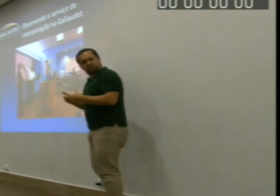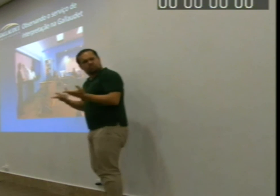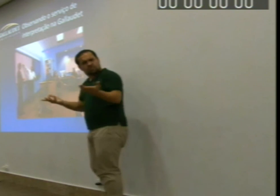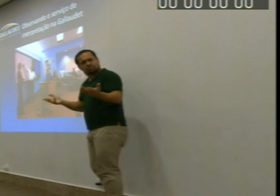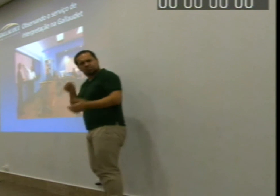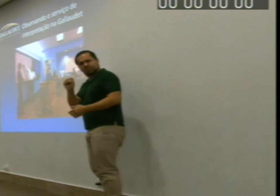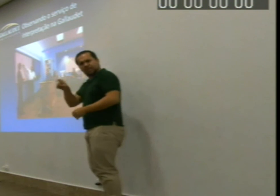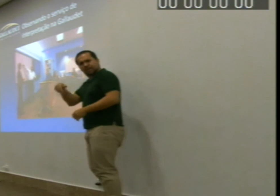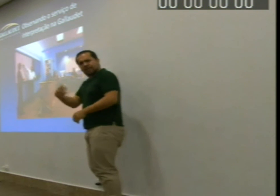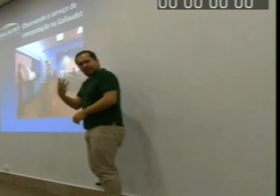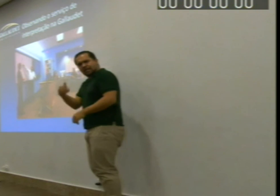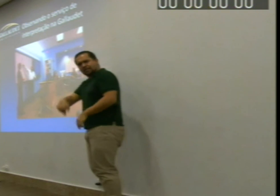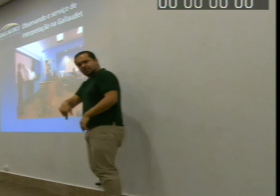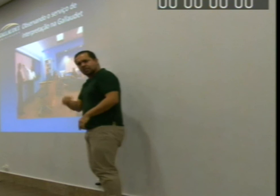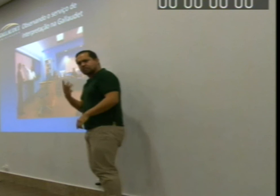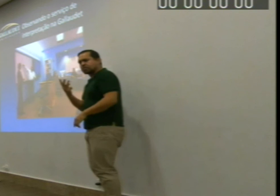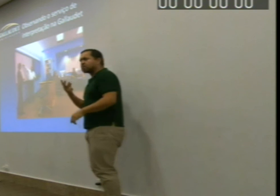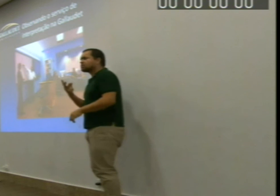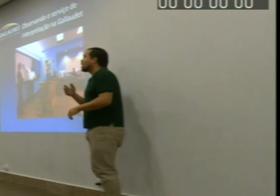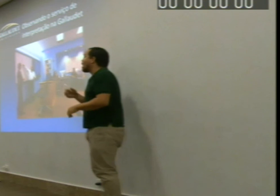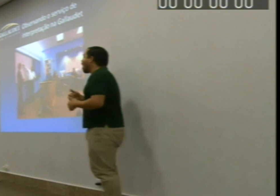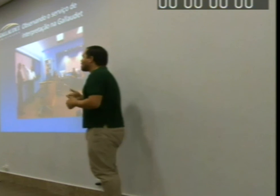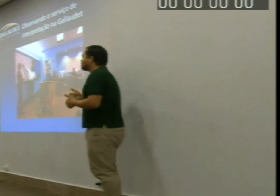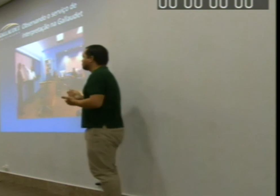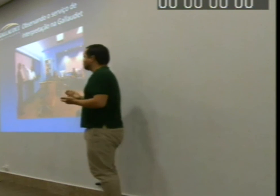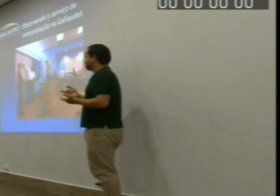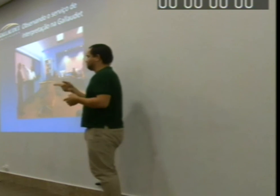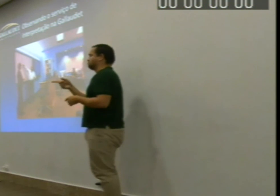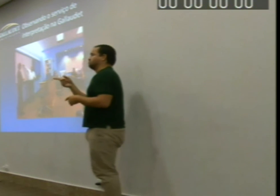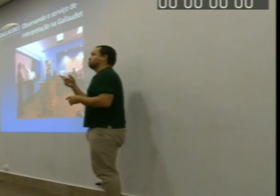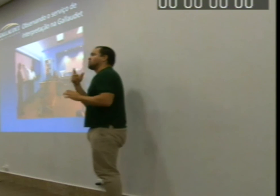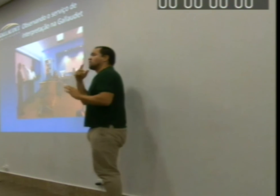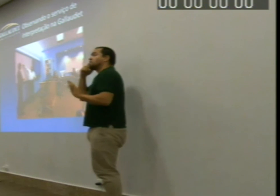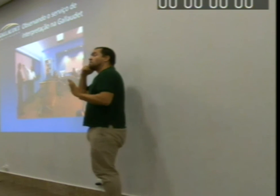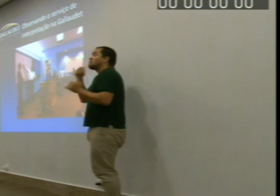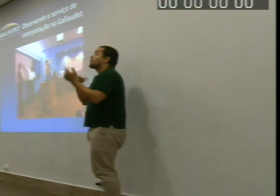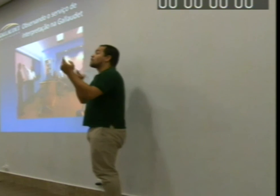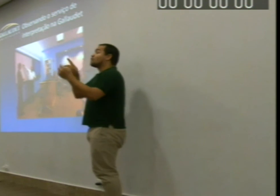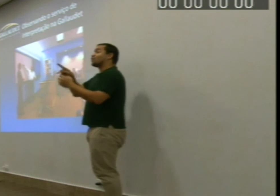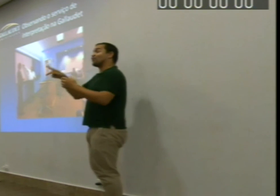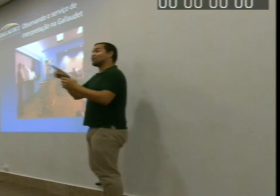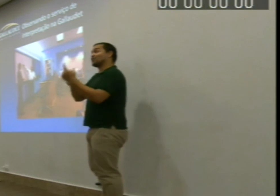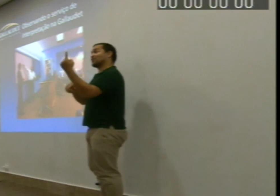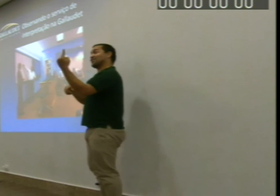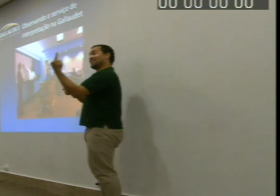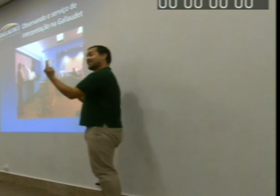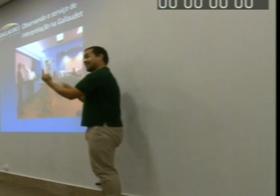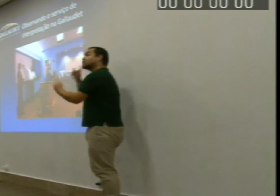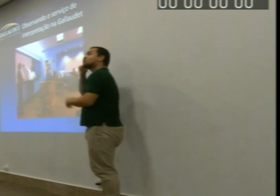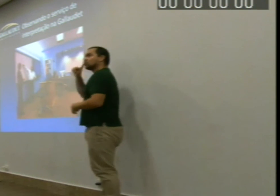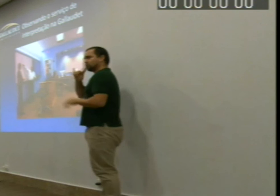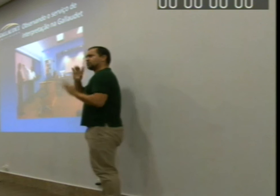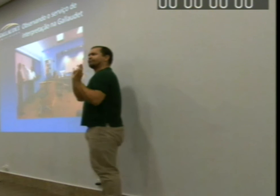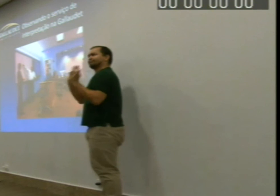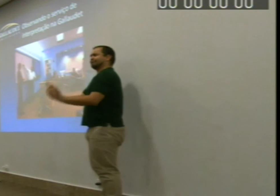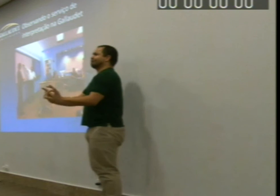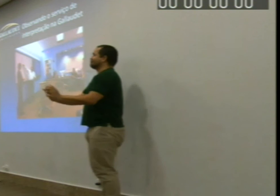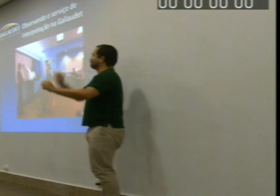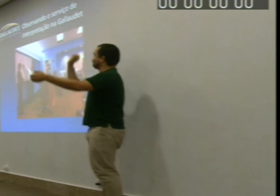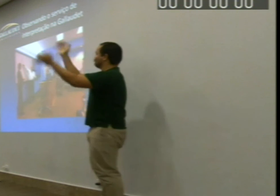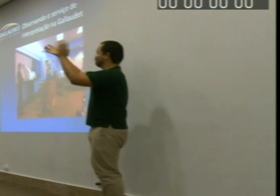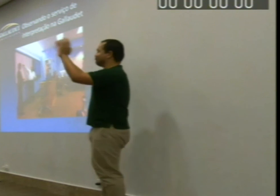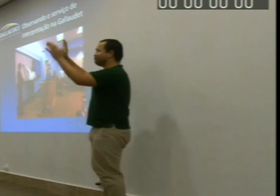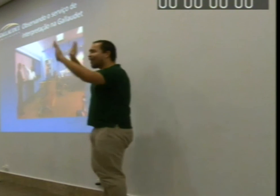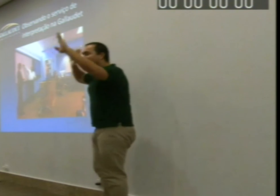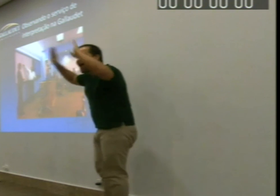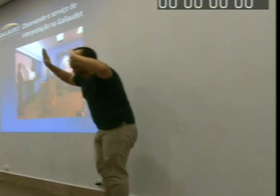tem três aqui três três bom eu pensei o professor é surdo Ah